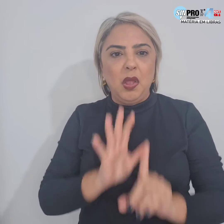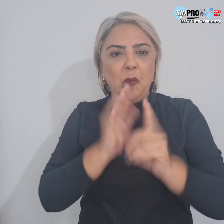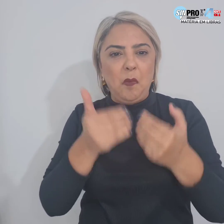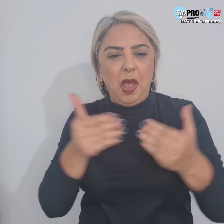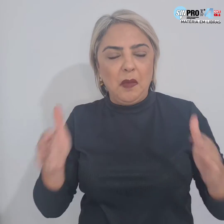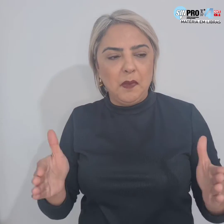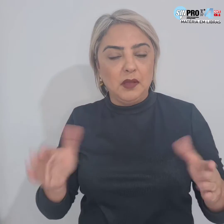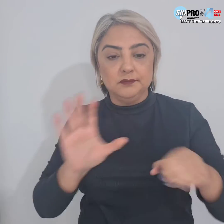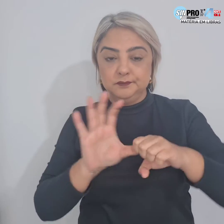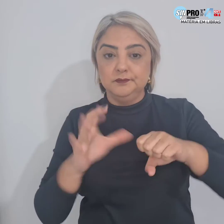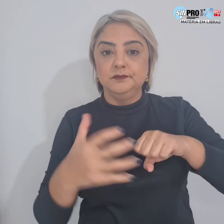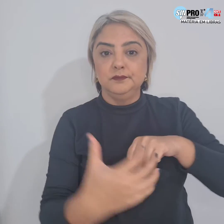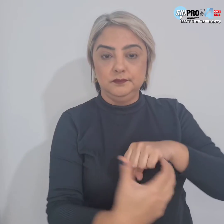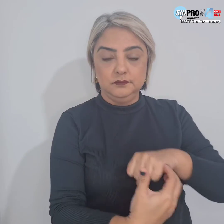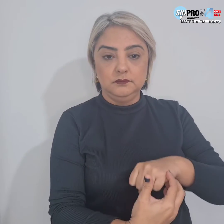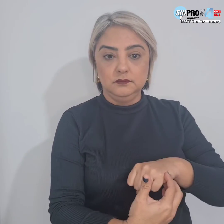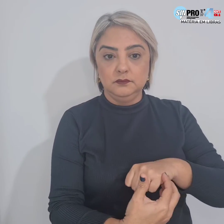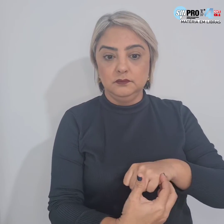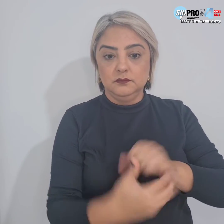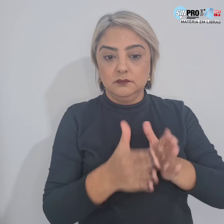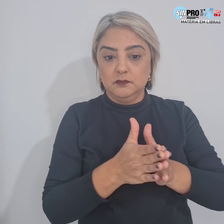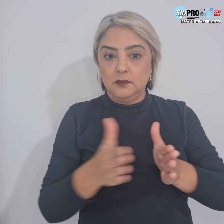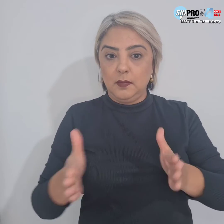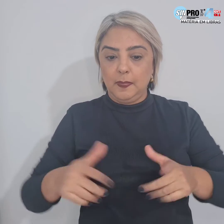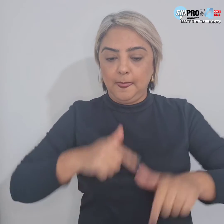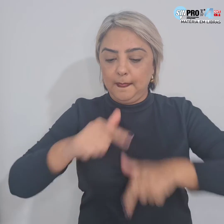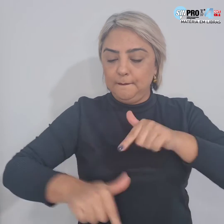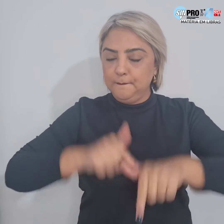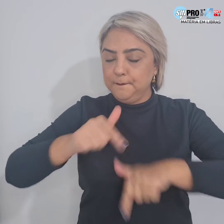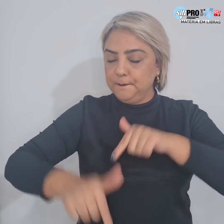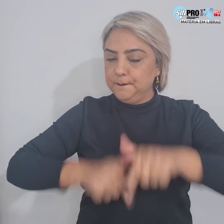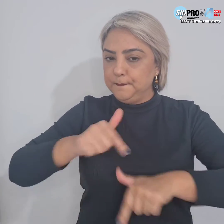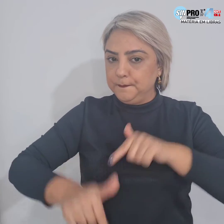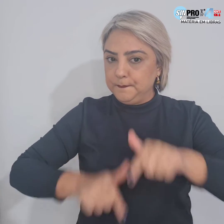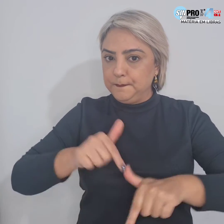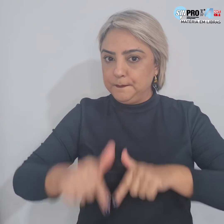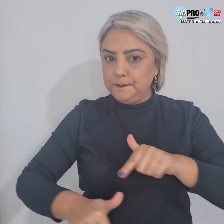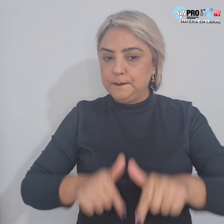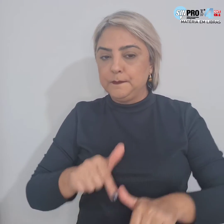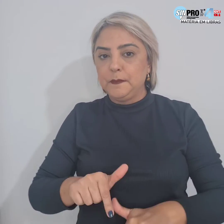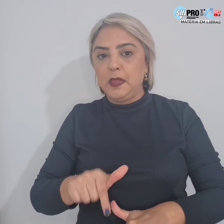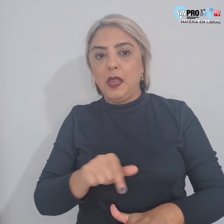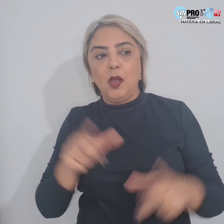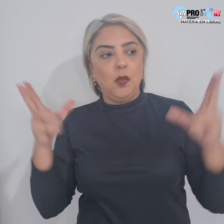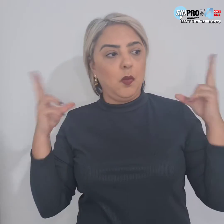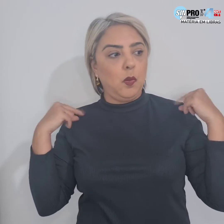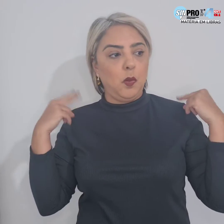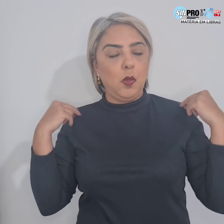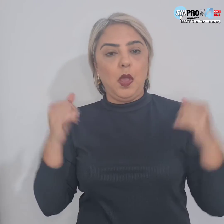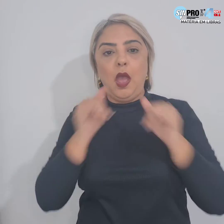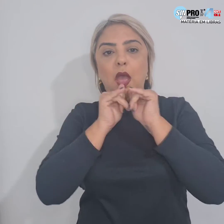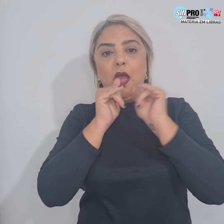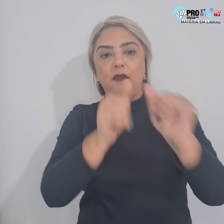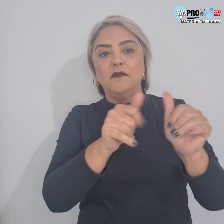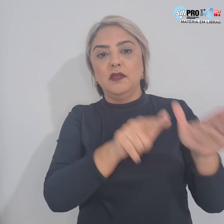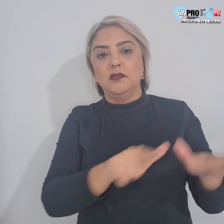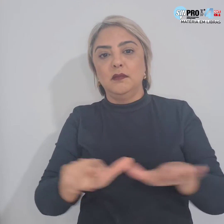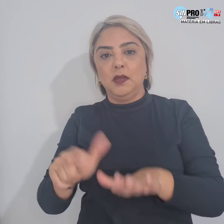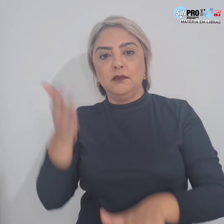Covid-19 durante o exercício da profissão, eles avisaram na semana passada que